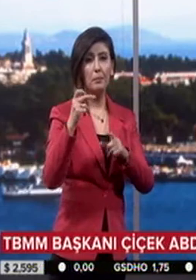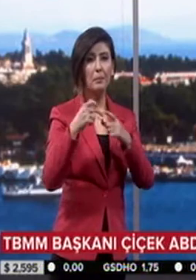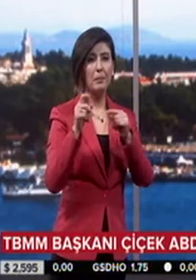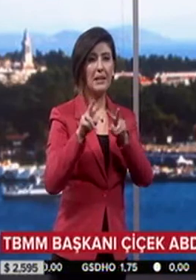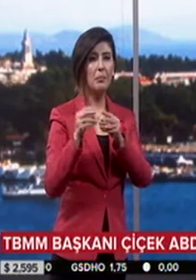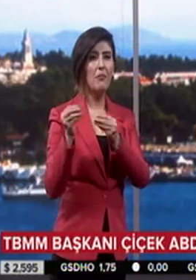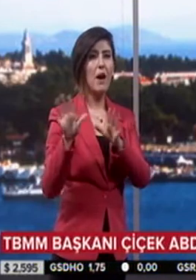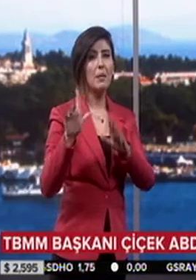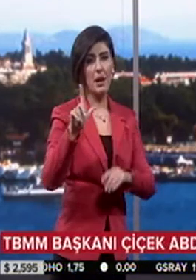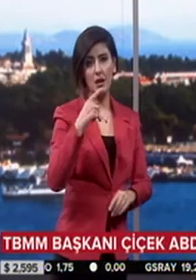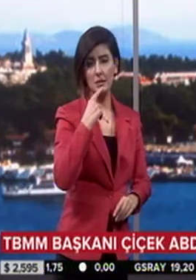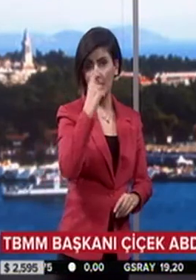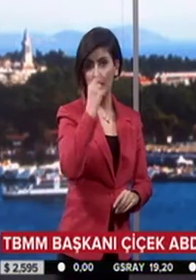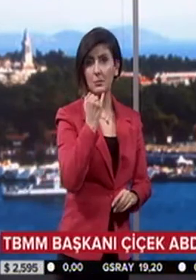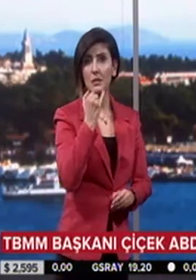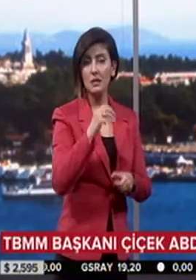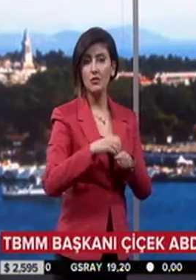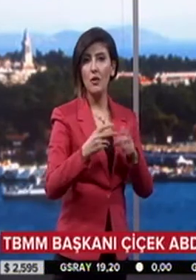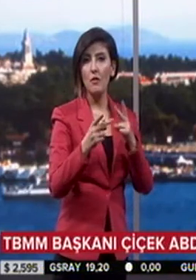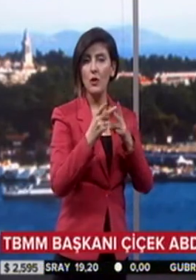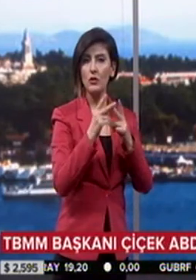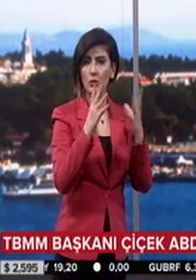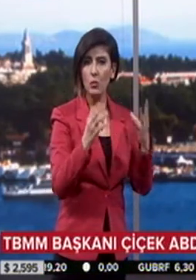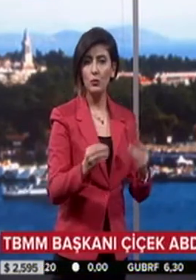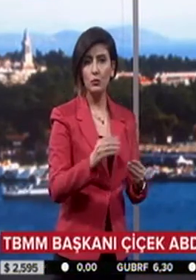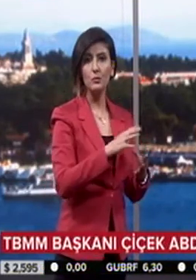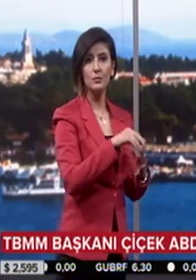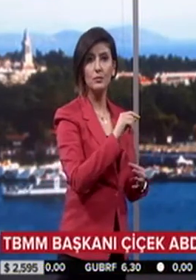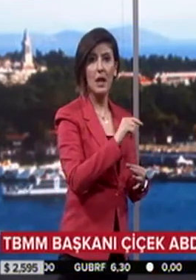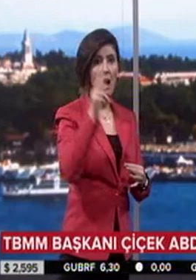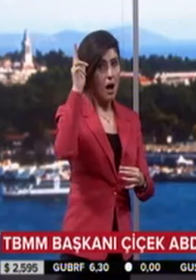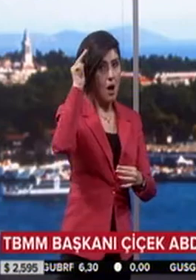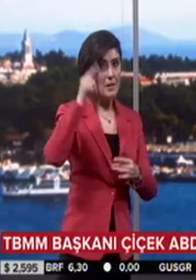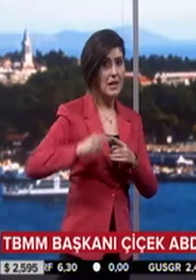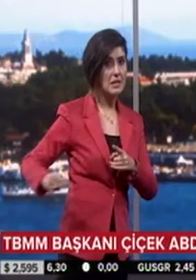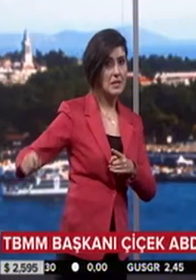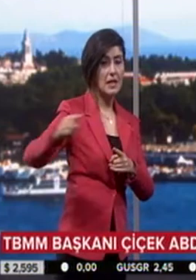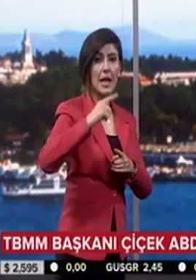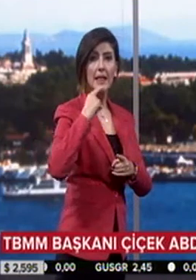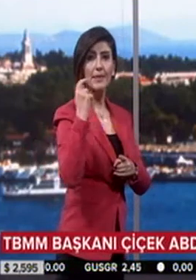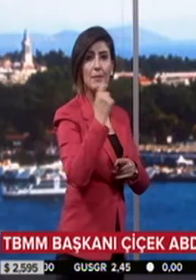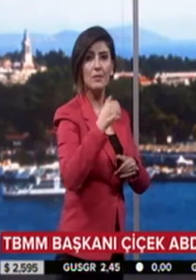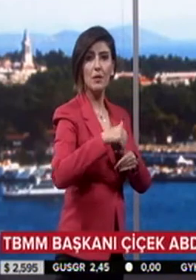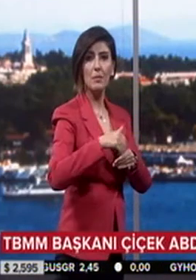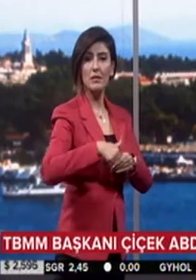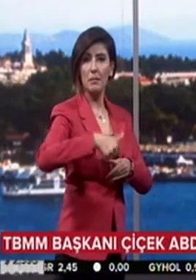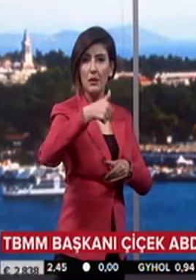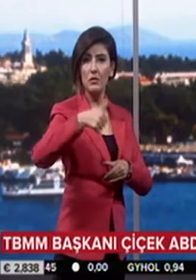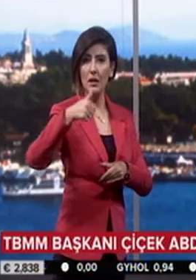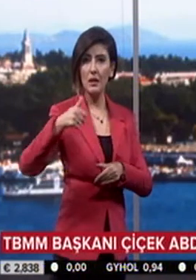gerektiğini söyledi. Resmi ziyaret için Washington'da bulunan Çiçek, Amerikan Senatosu ve Temsilciler Meclisi başkanlarıyla bir araya